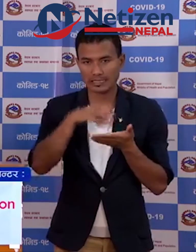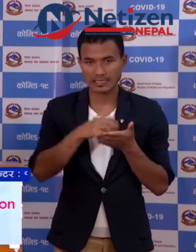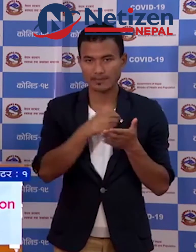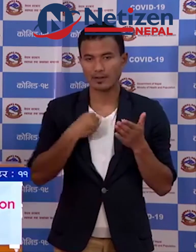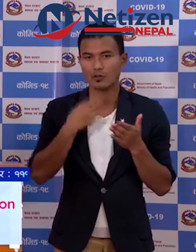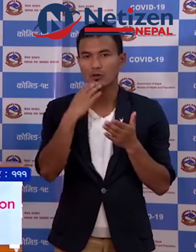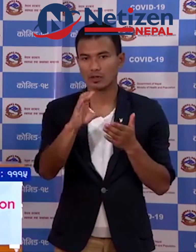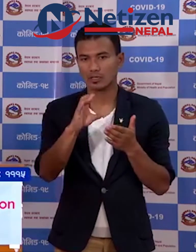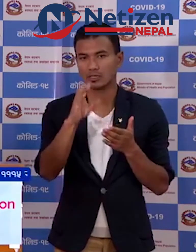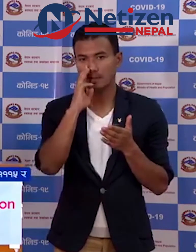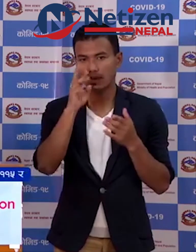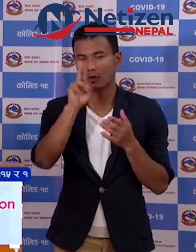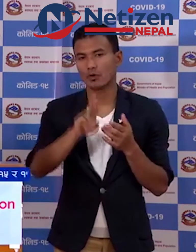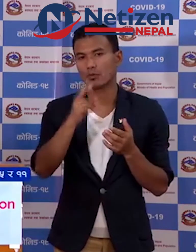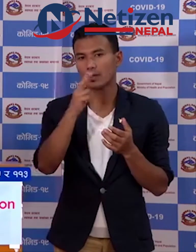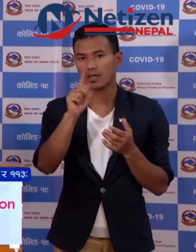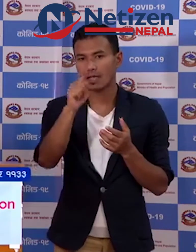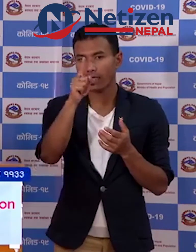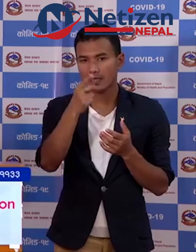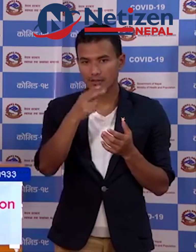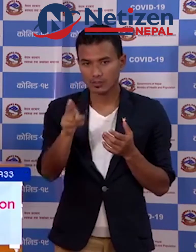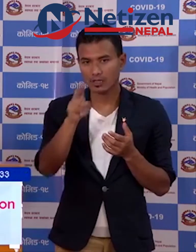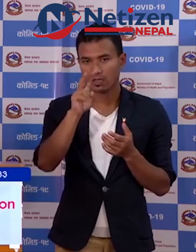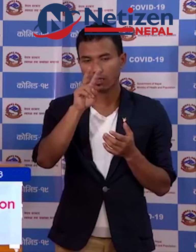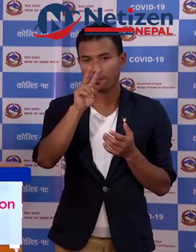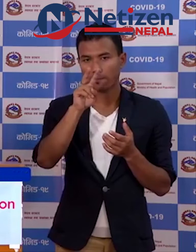मेडिकल कलेजमा रहनुभएको 1 जना